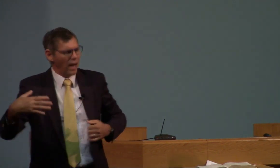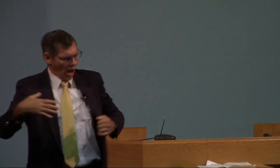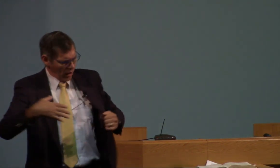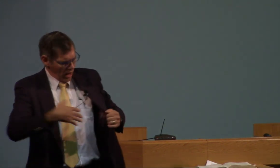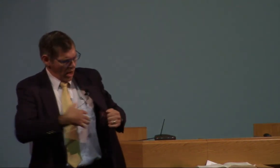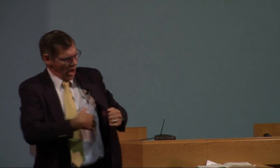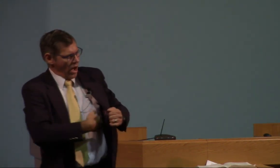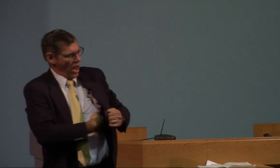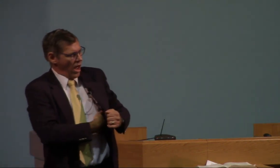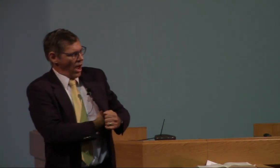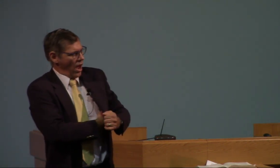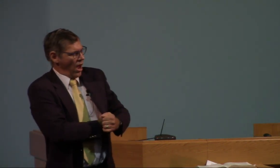in.